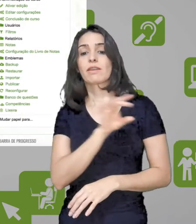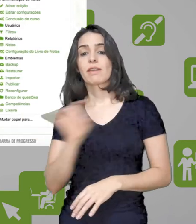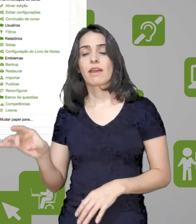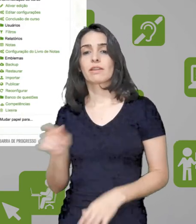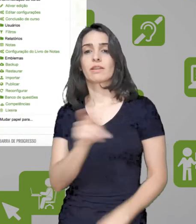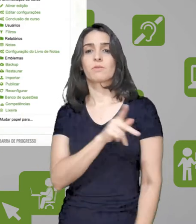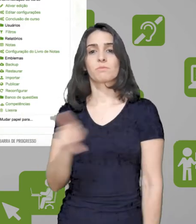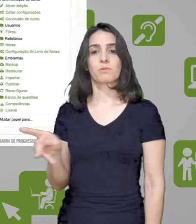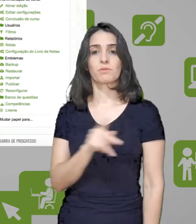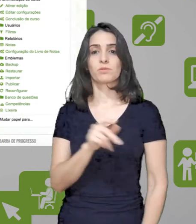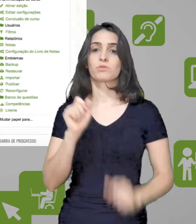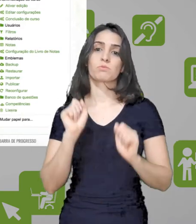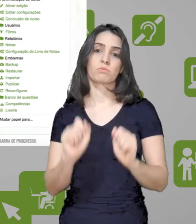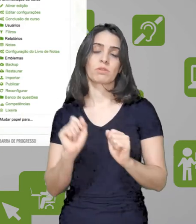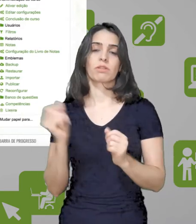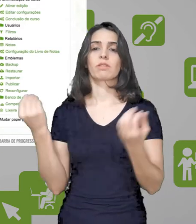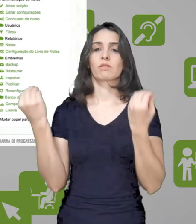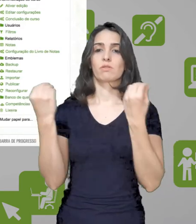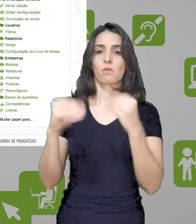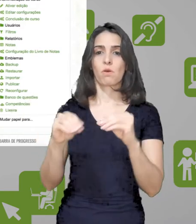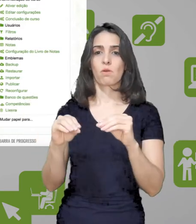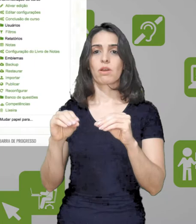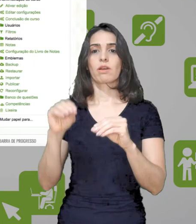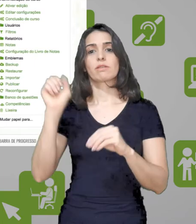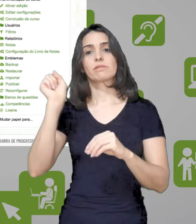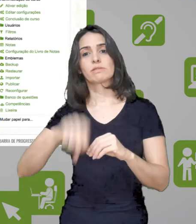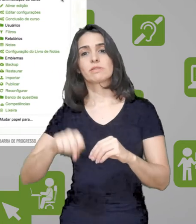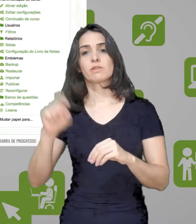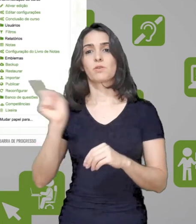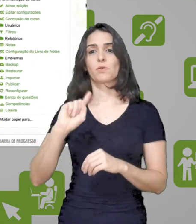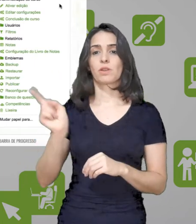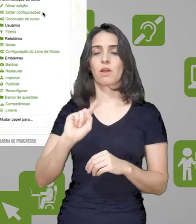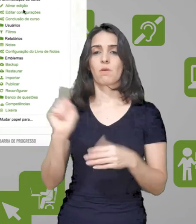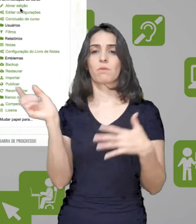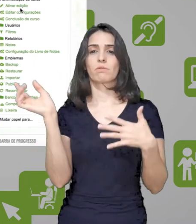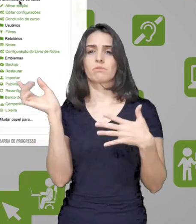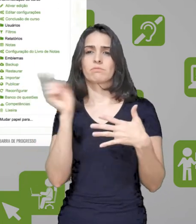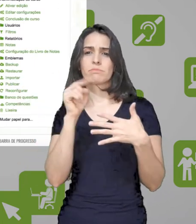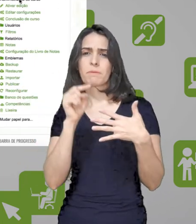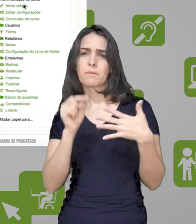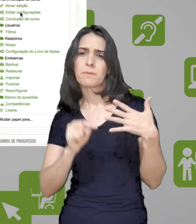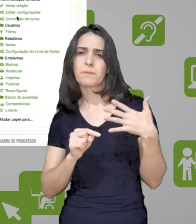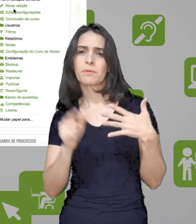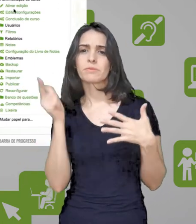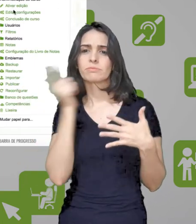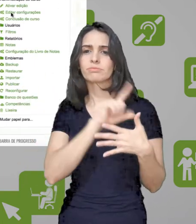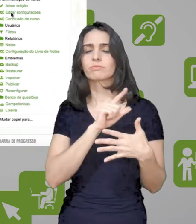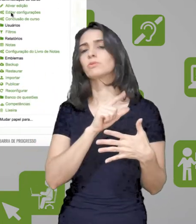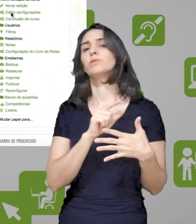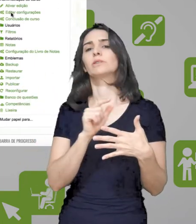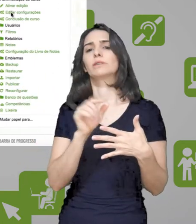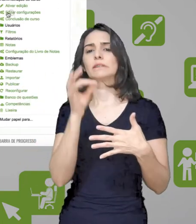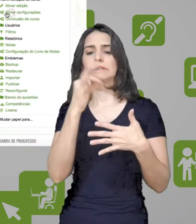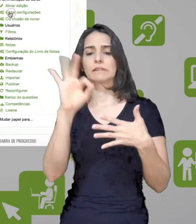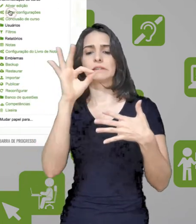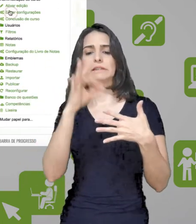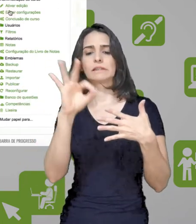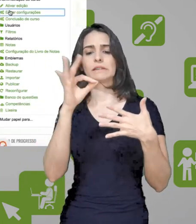outro Moodle, em outro momento, você pode vir aqui no bloco Administração do